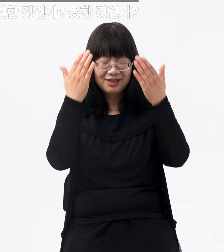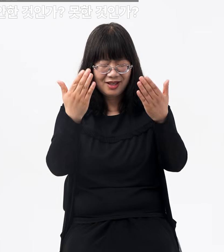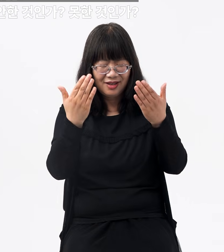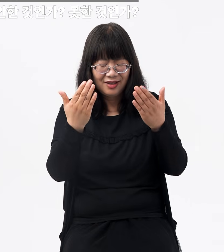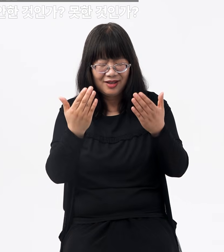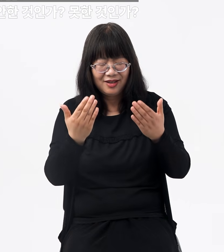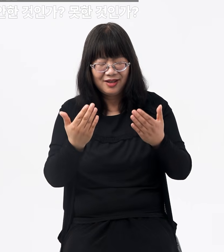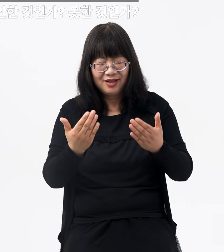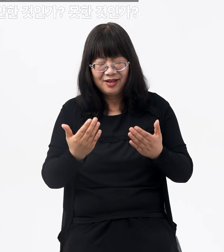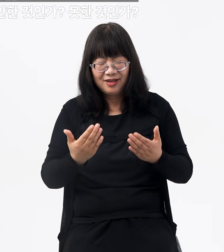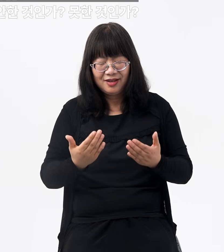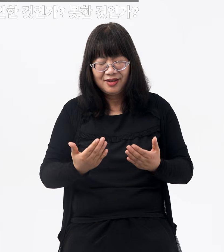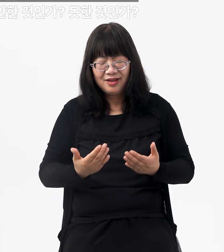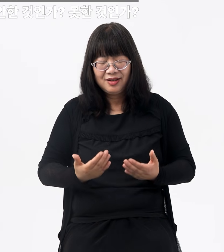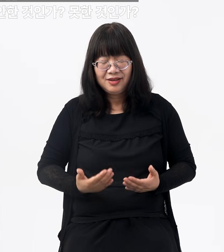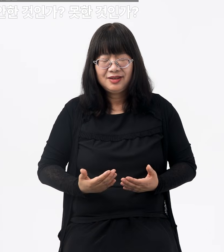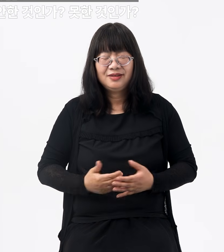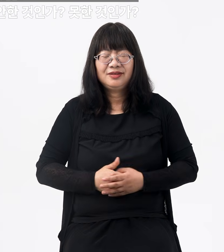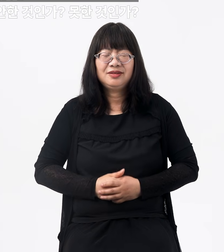지켜주시네.